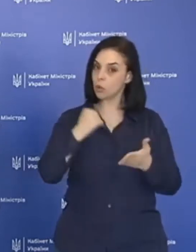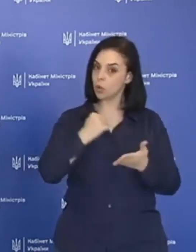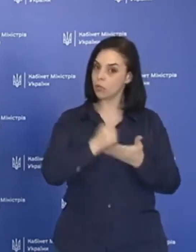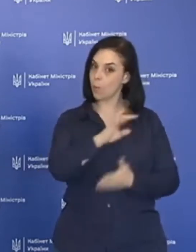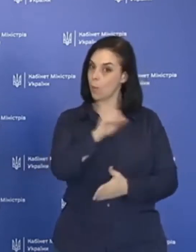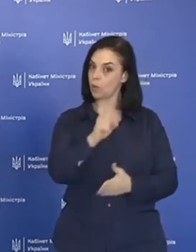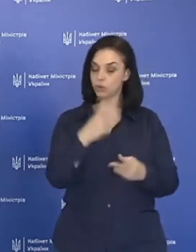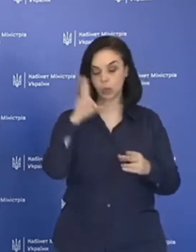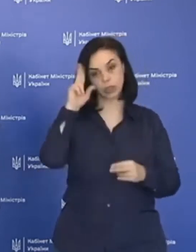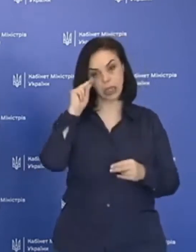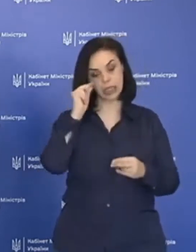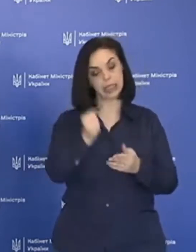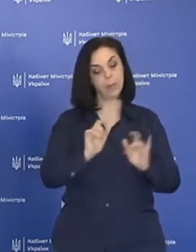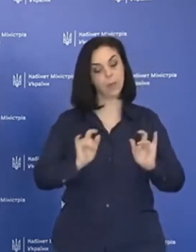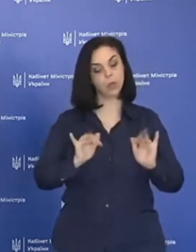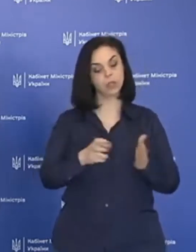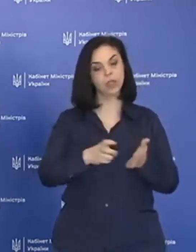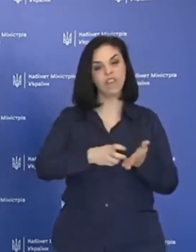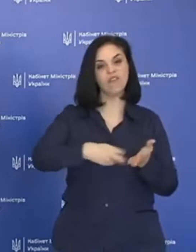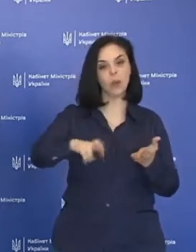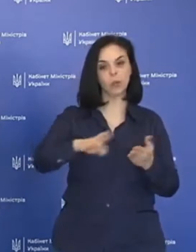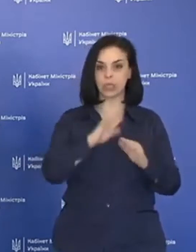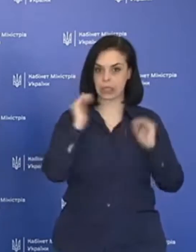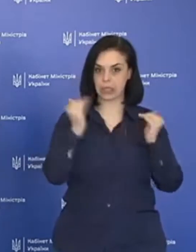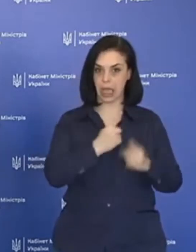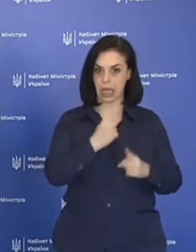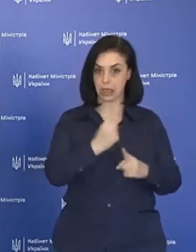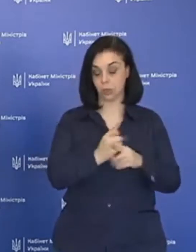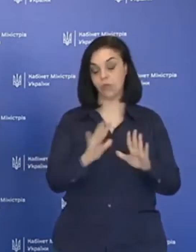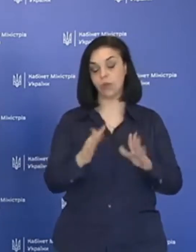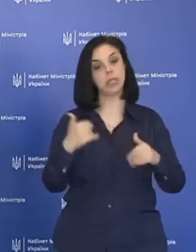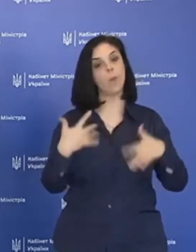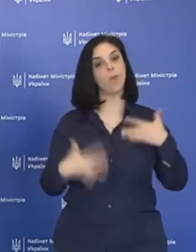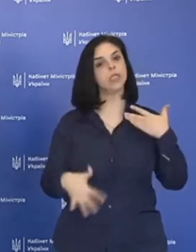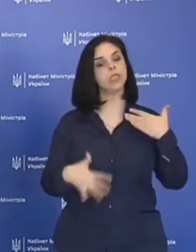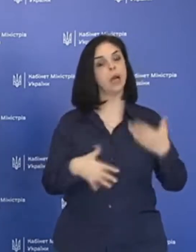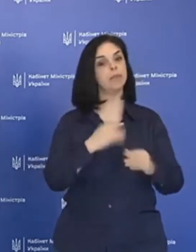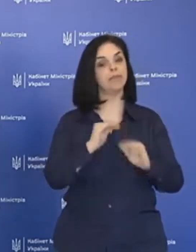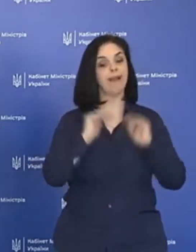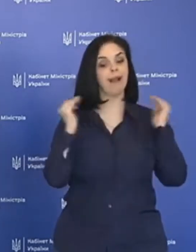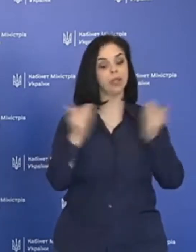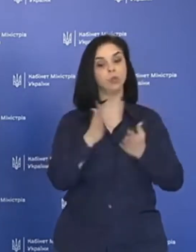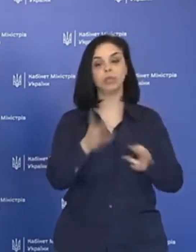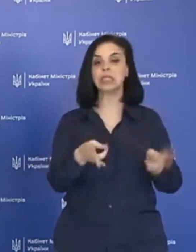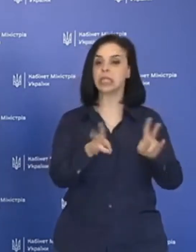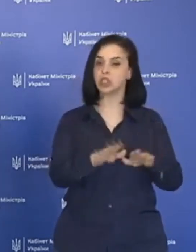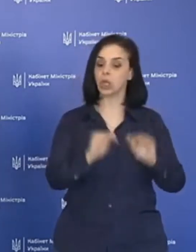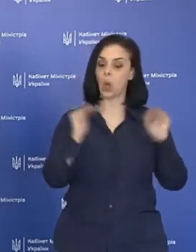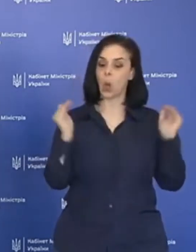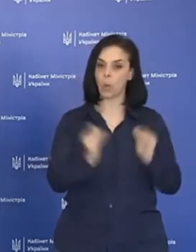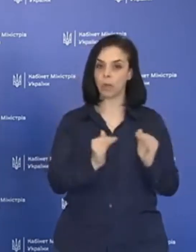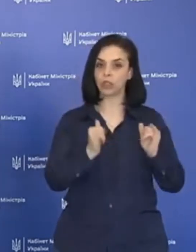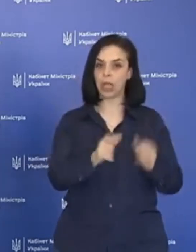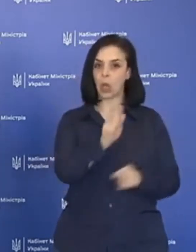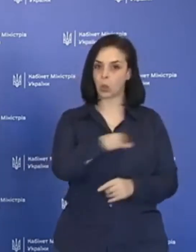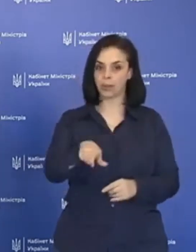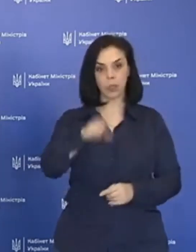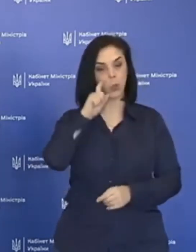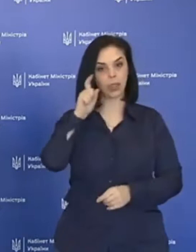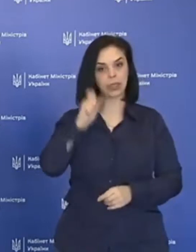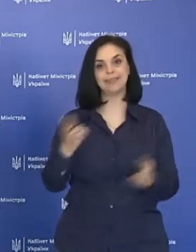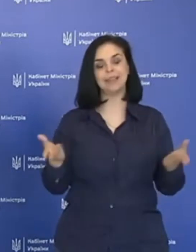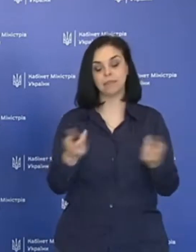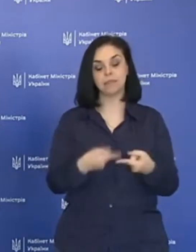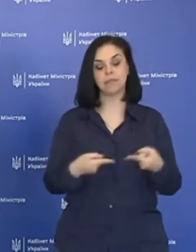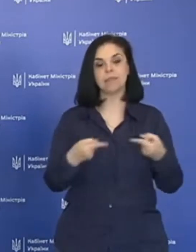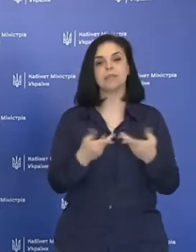ухвалило МОЗ щодо дати і процедури виходу з карантину? І у разі послаблення карантину, чи будуть залишатися обмеження для громадян України і